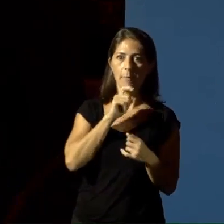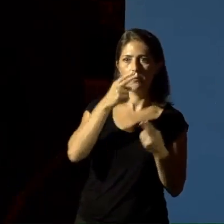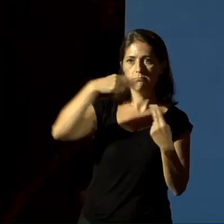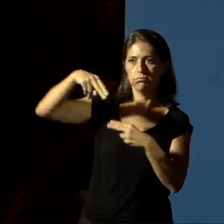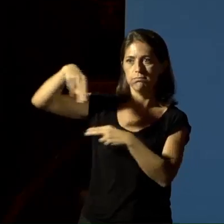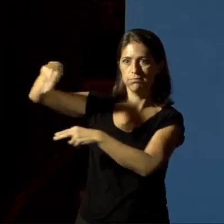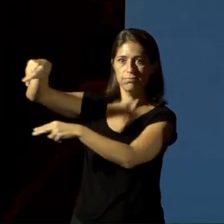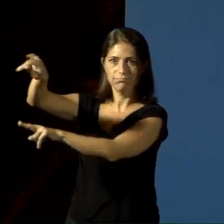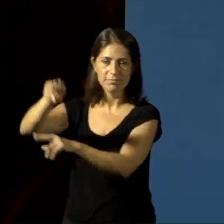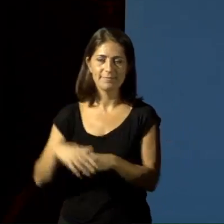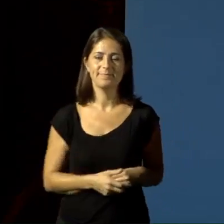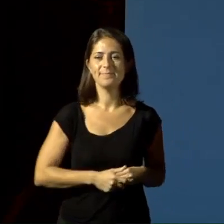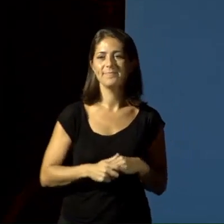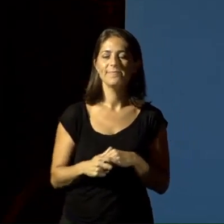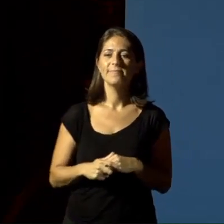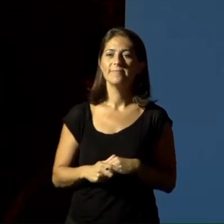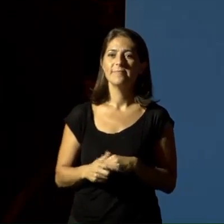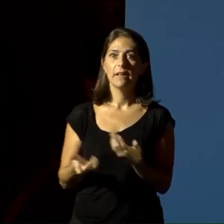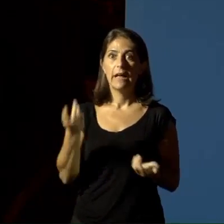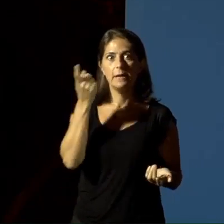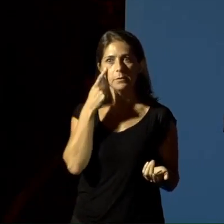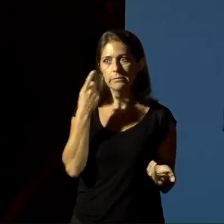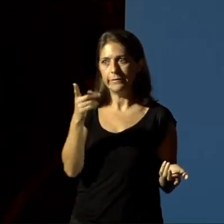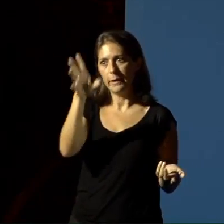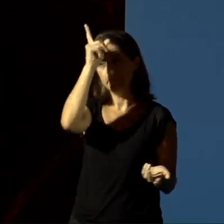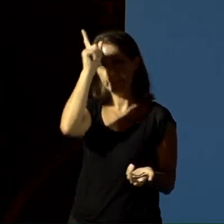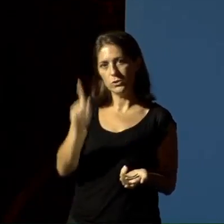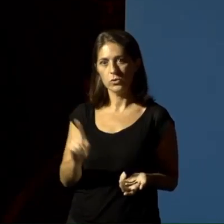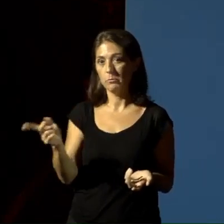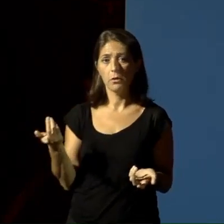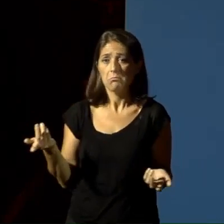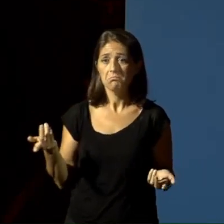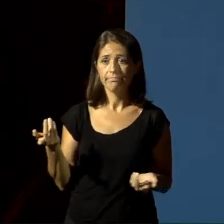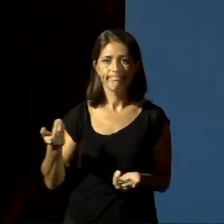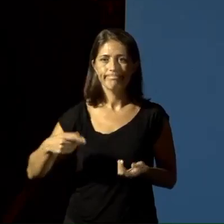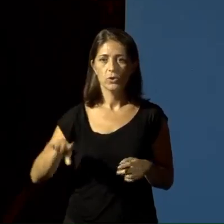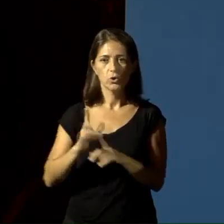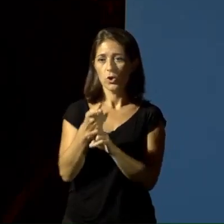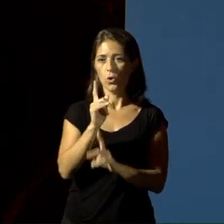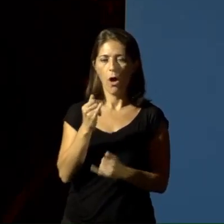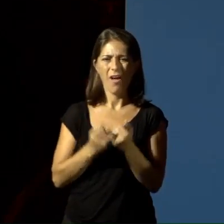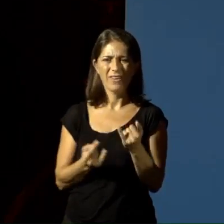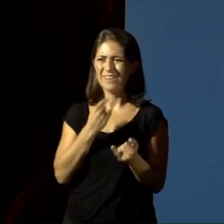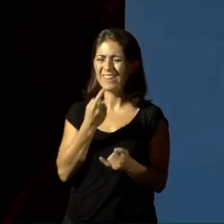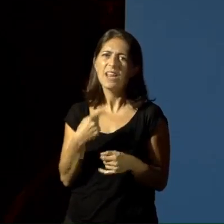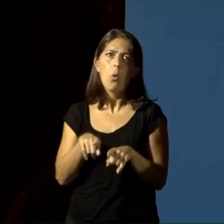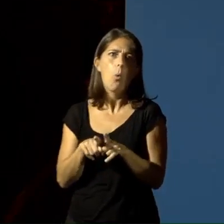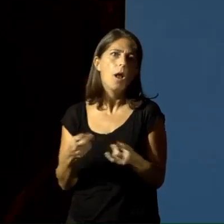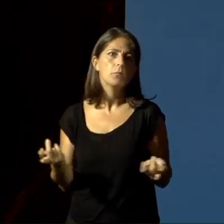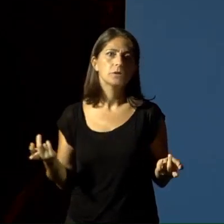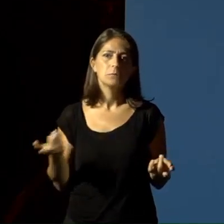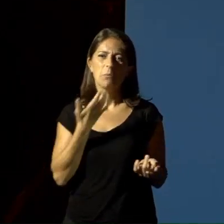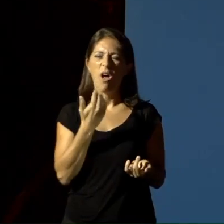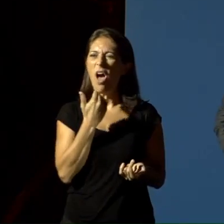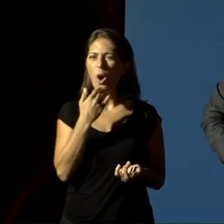amigos, dos antigos amigos, a ver se se arrepentía, e non había maneira. Non houve maneira de sacarlle ningún sinal